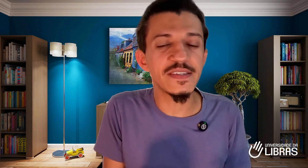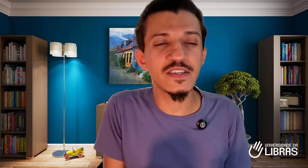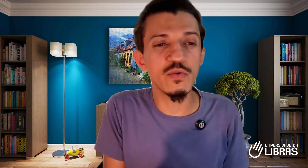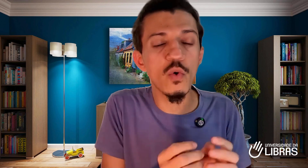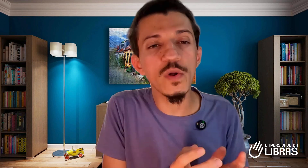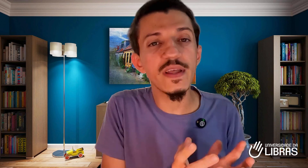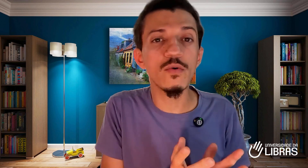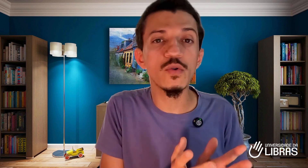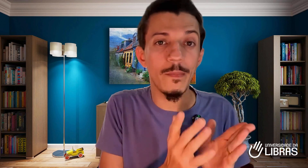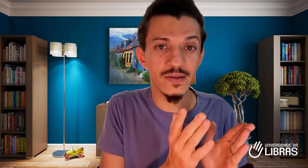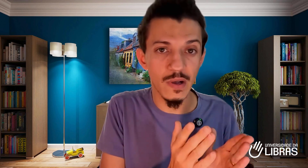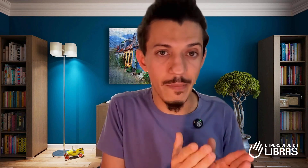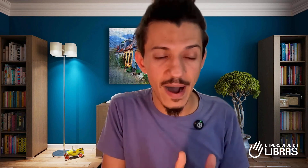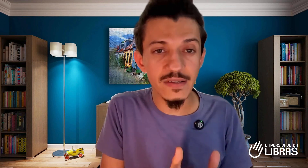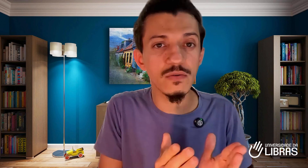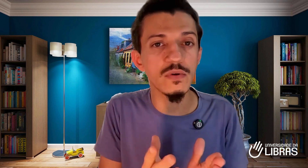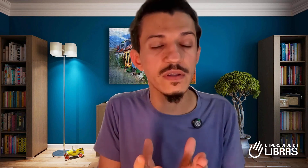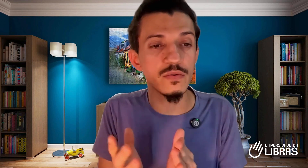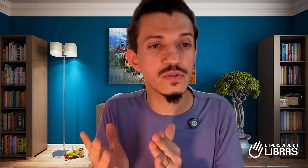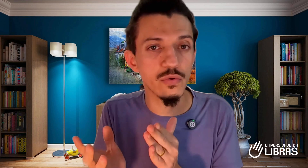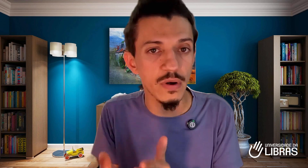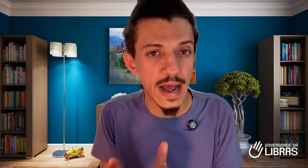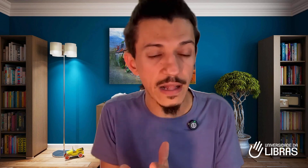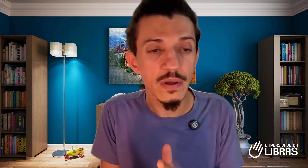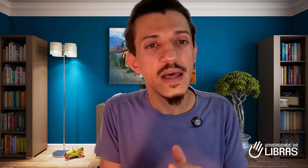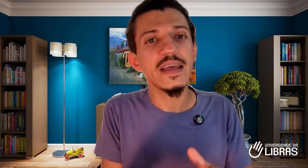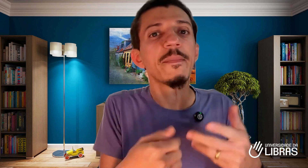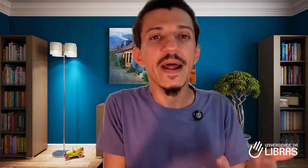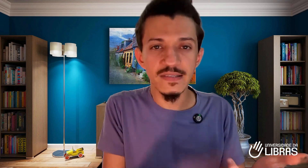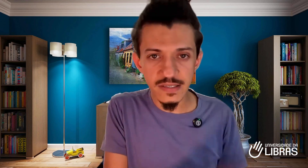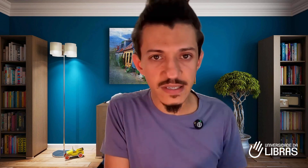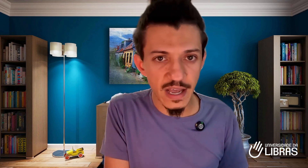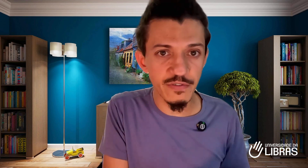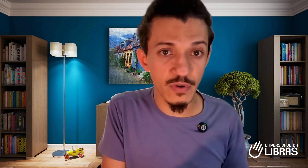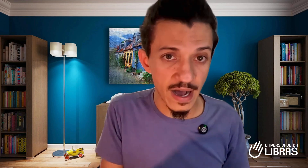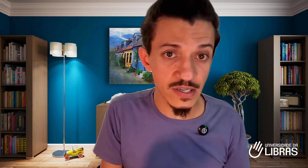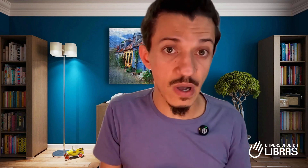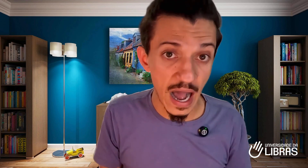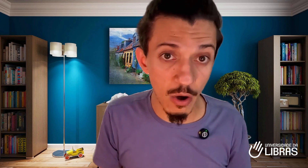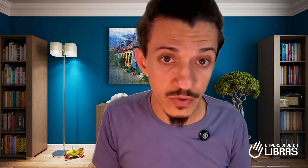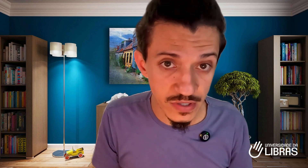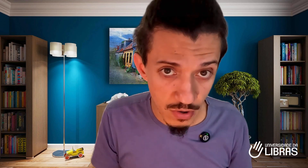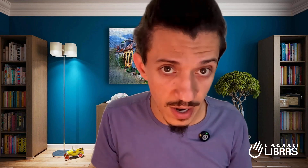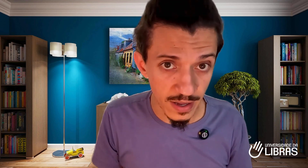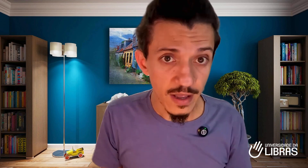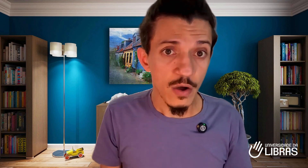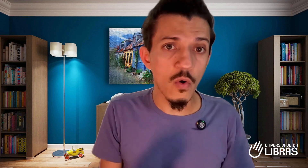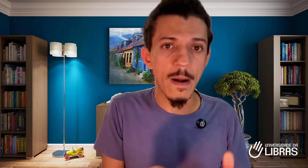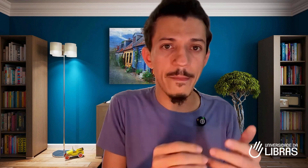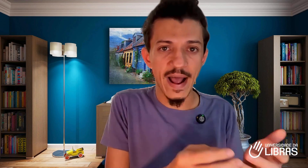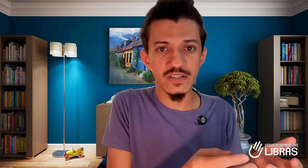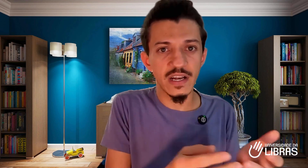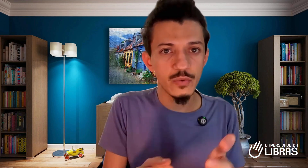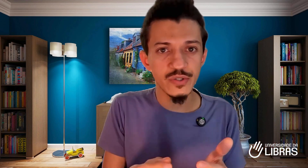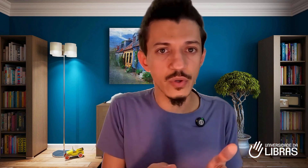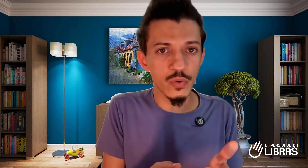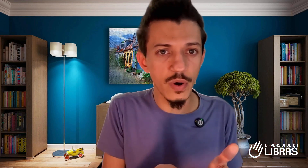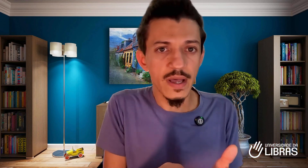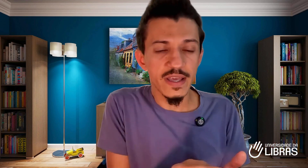um conteúdo passo a passo, um conteúdo estruturado, e é para isso que serve, no caso, a autoescola, com a prática ali do instrutor que vai